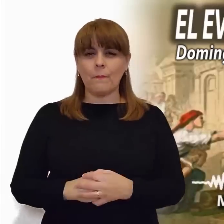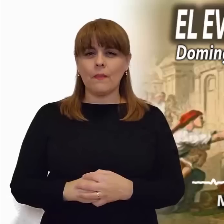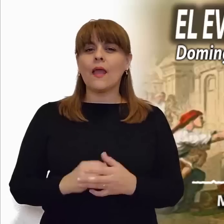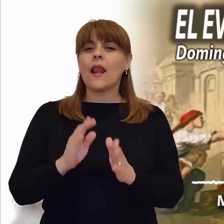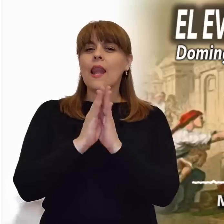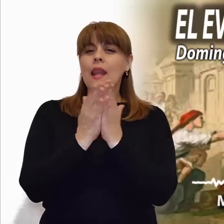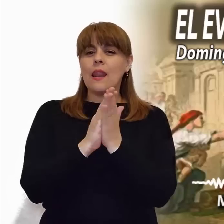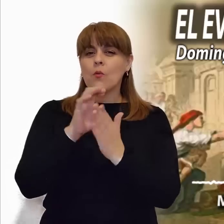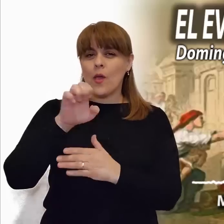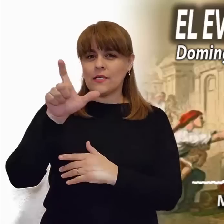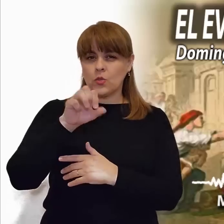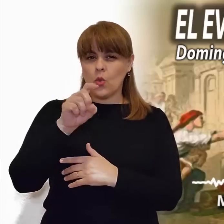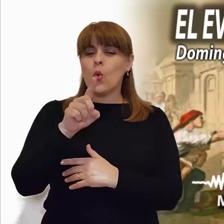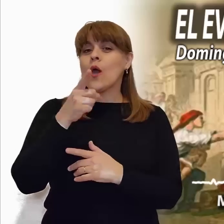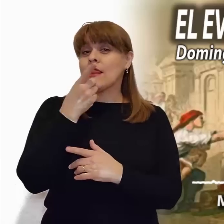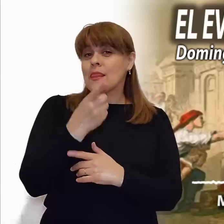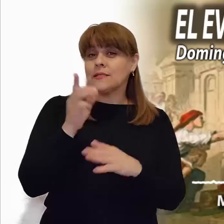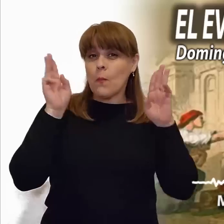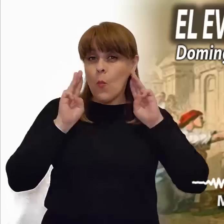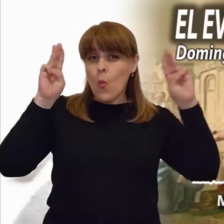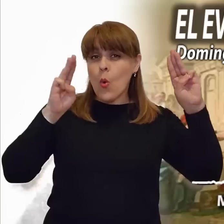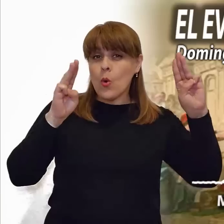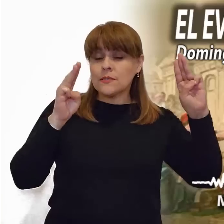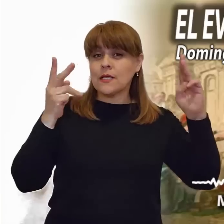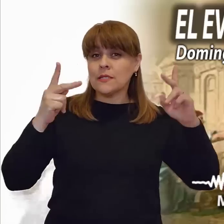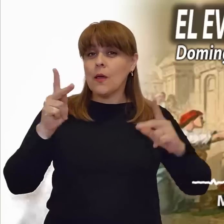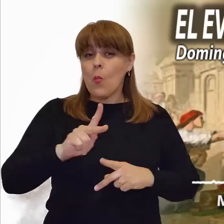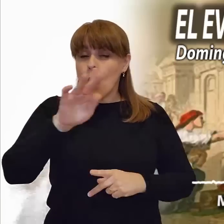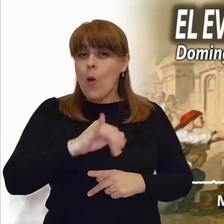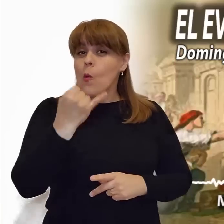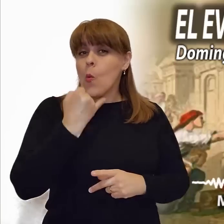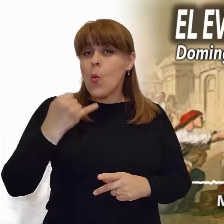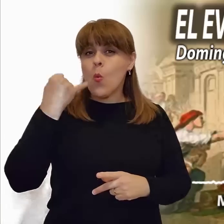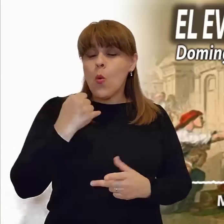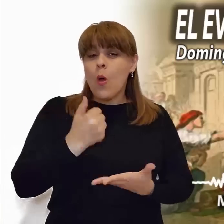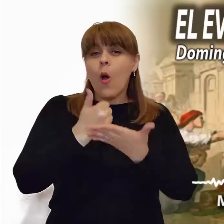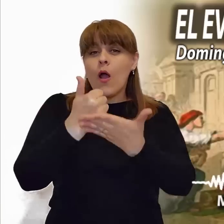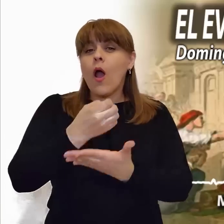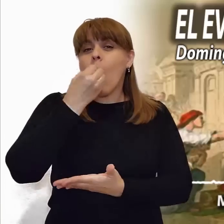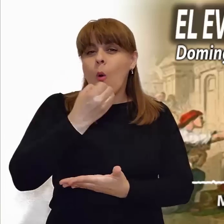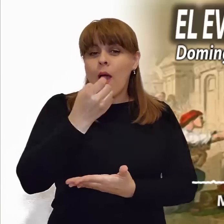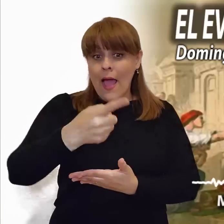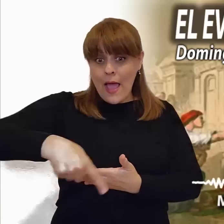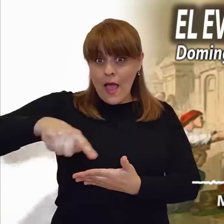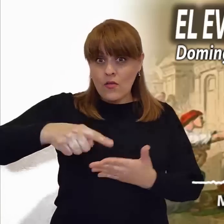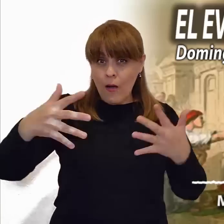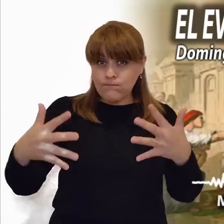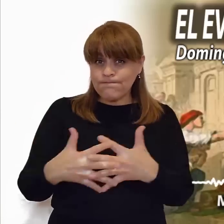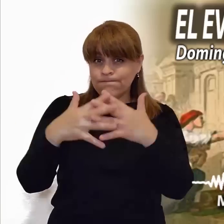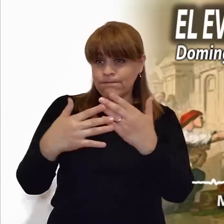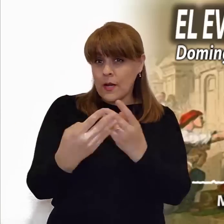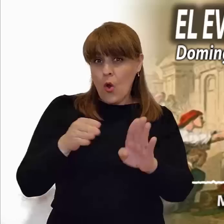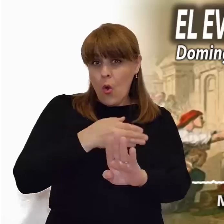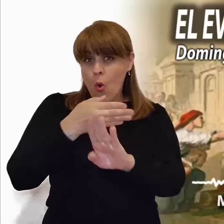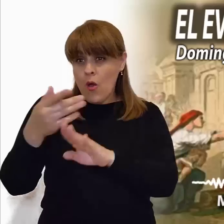libro del Éxodo nos presenta a Moisés haciendo oración por el pueblo de Israel, que sostiene dura batalla contra los